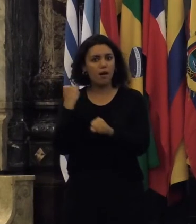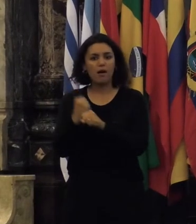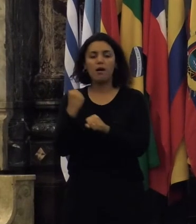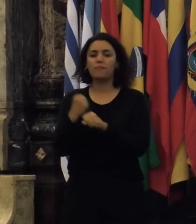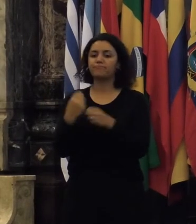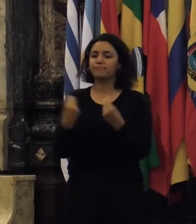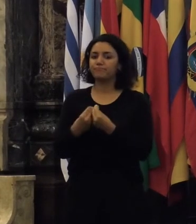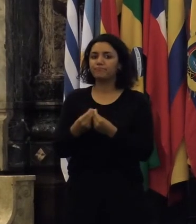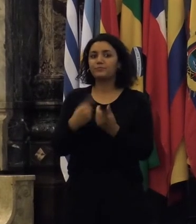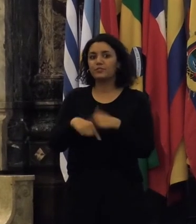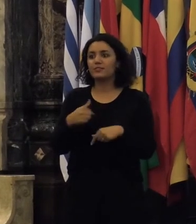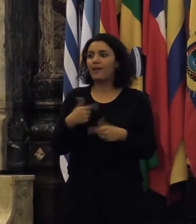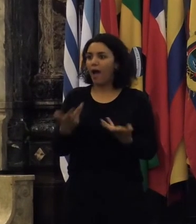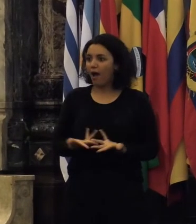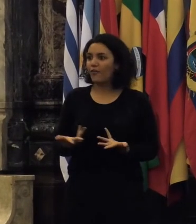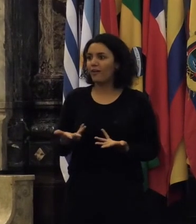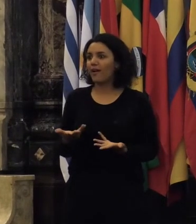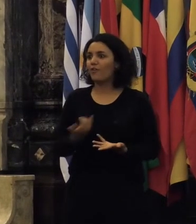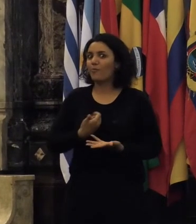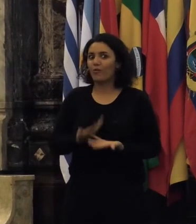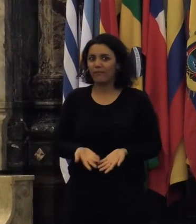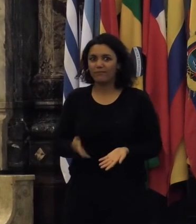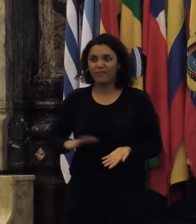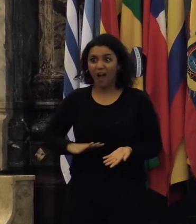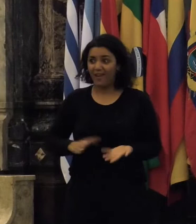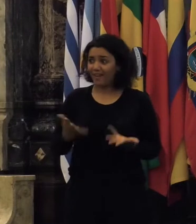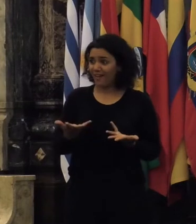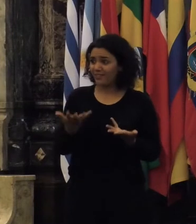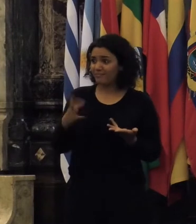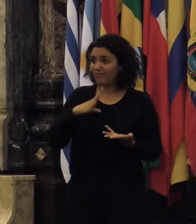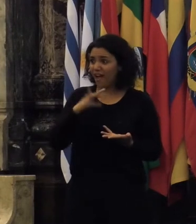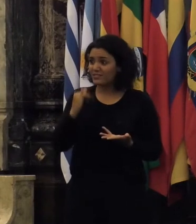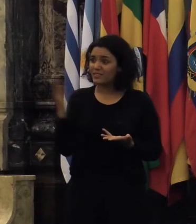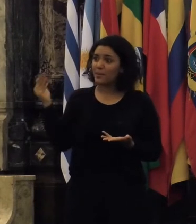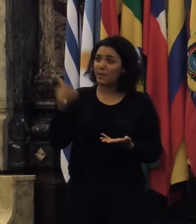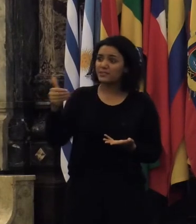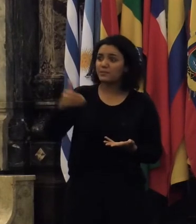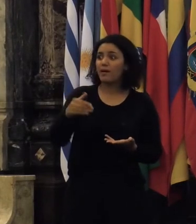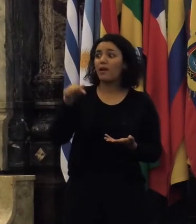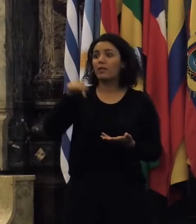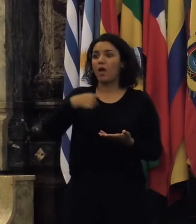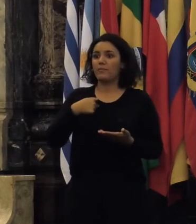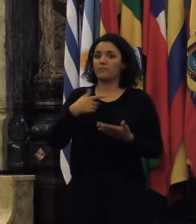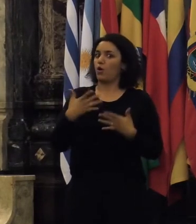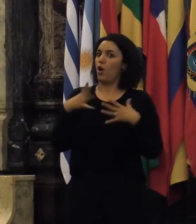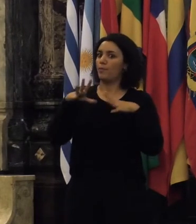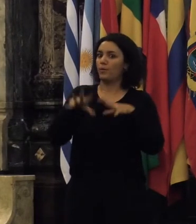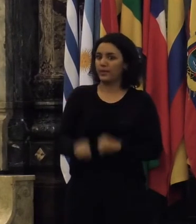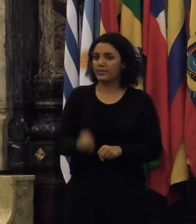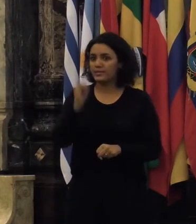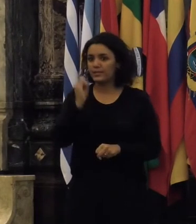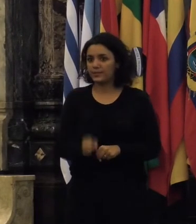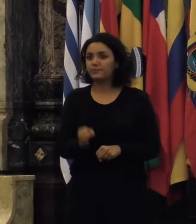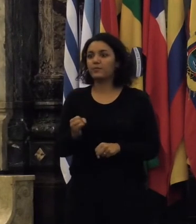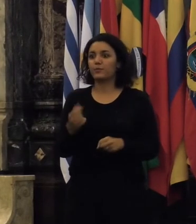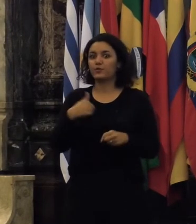tengan todavía ganas a esta hora de participar. Es, es algo que me compromete porque tengo que conseguir que